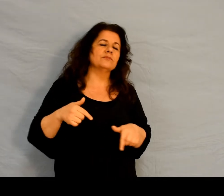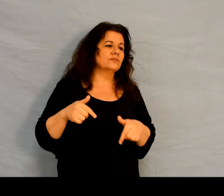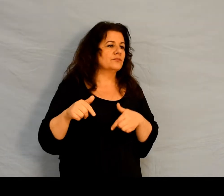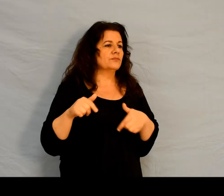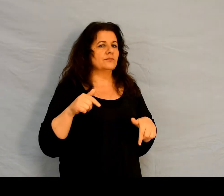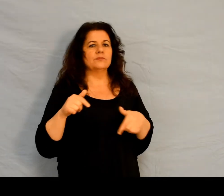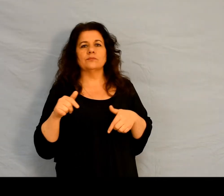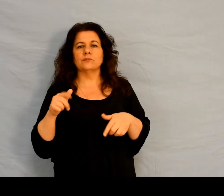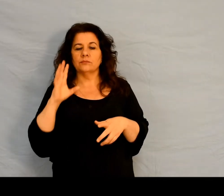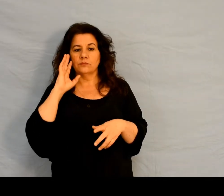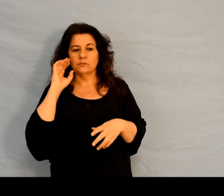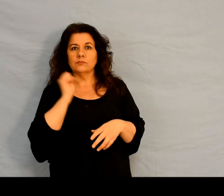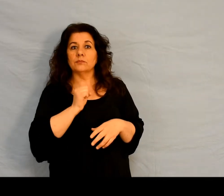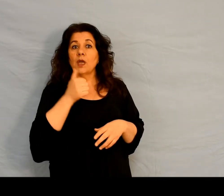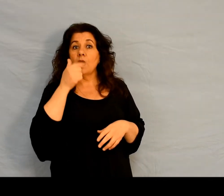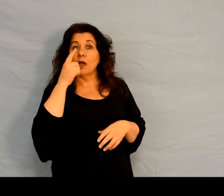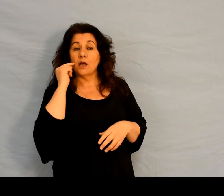de naissance.